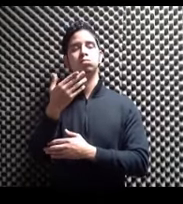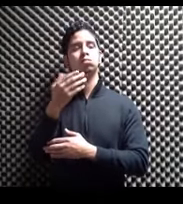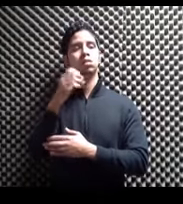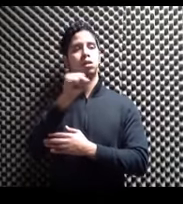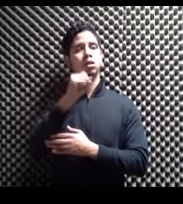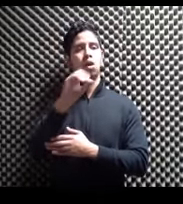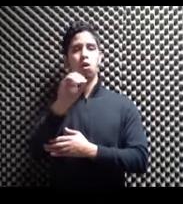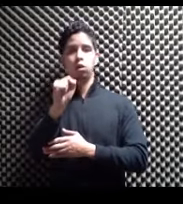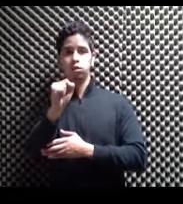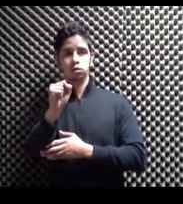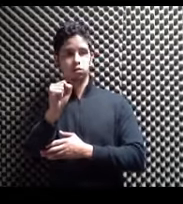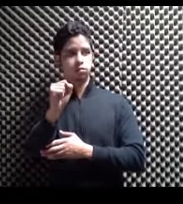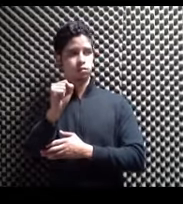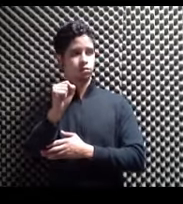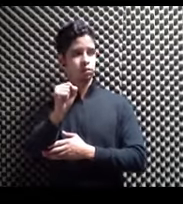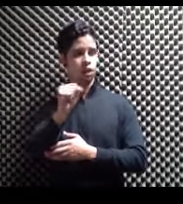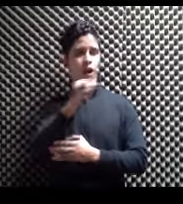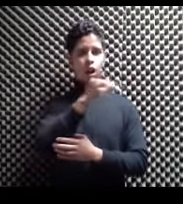Javier, José Lo,